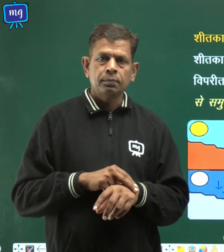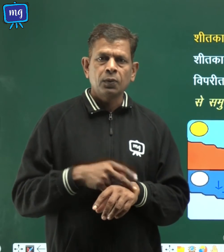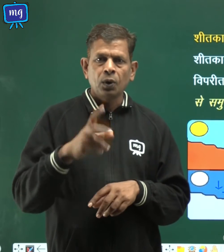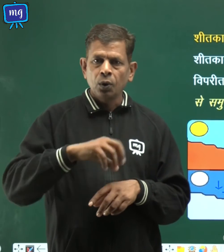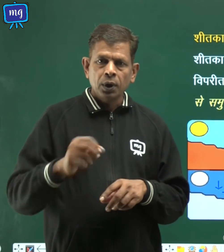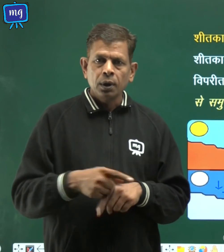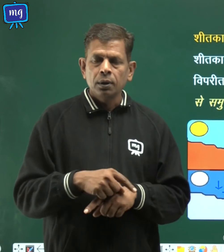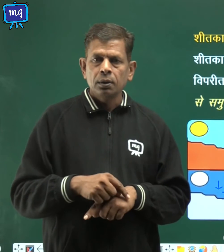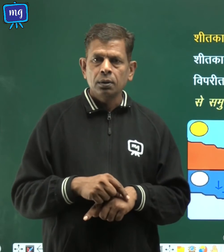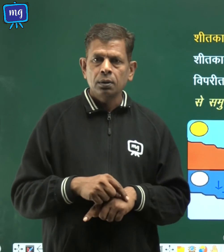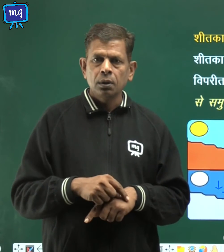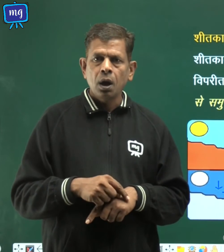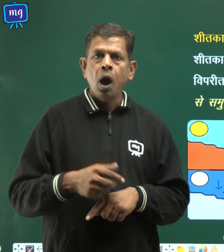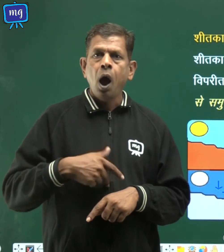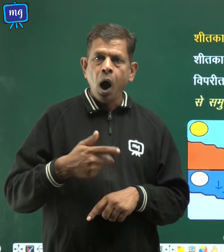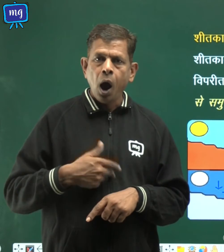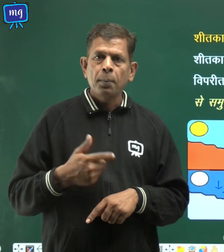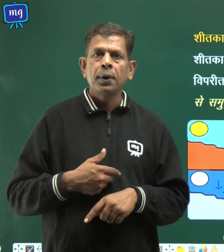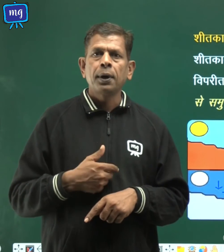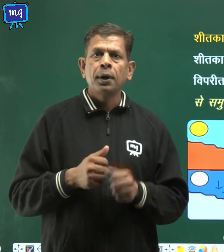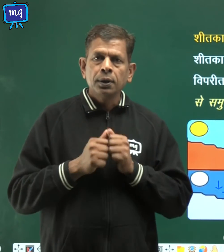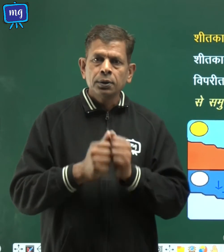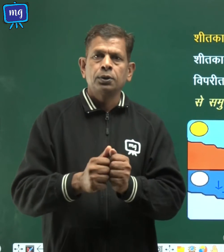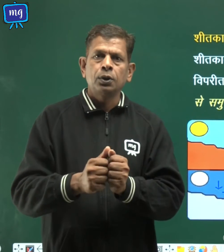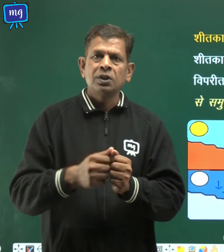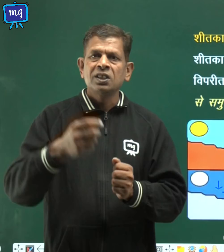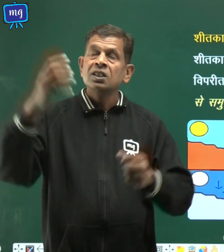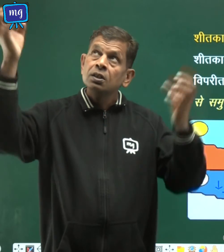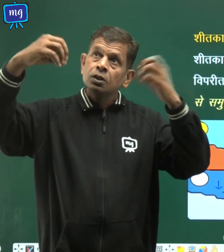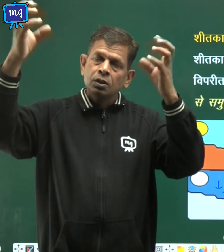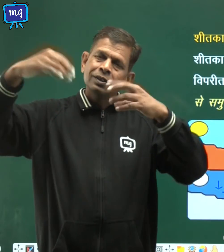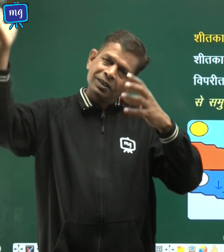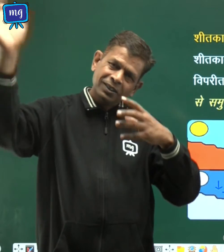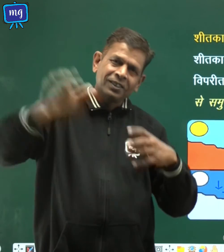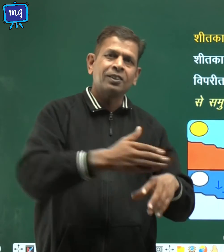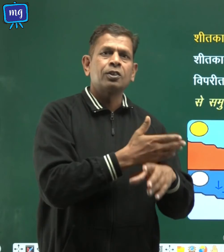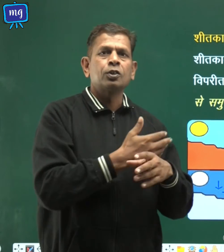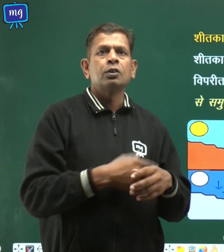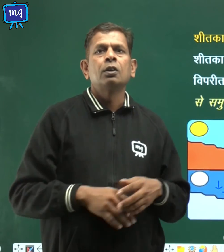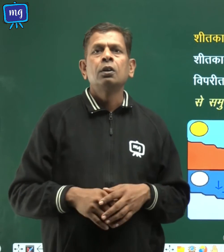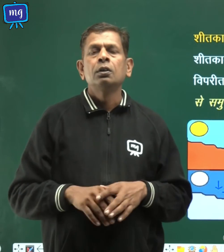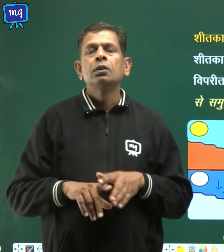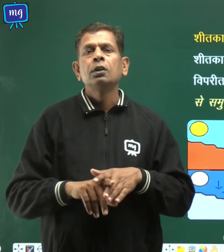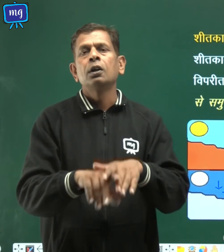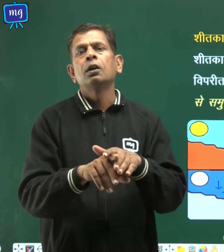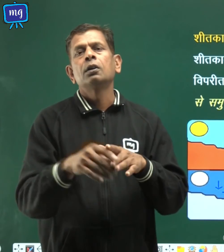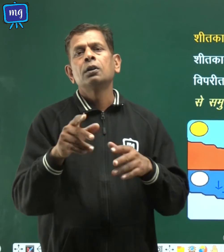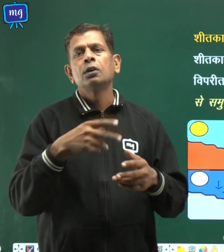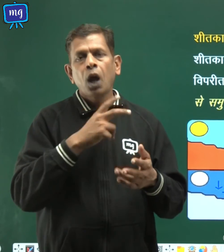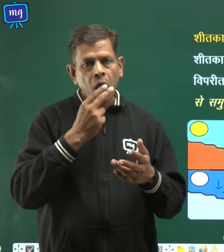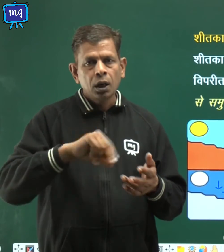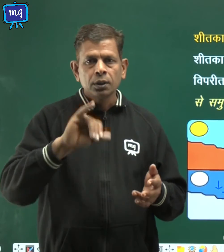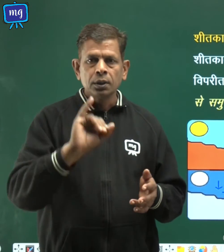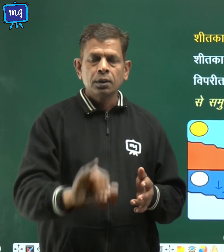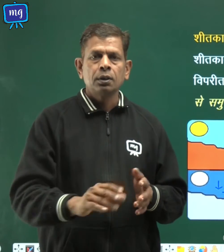और ये अपने साथ नमी लाती हैं, वर्षा लाती हैं, इसीलिए मानसून पवने कहलाती हैं।